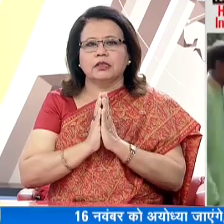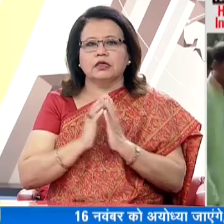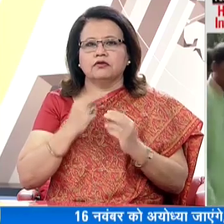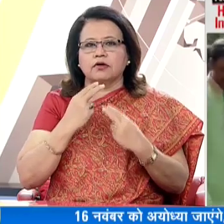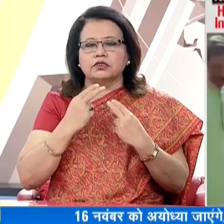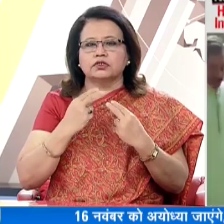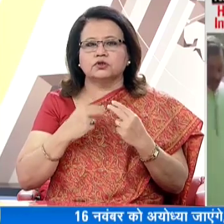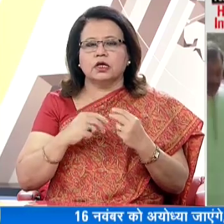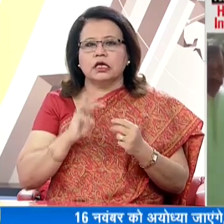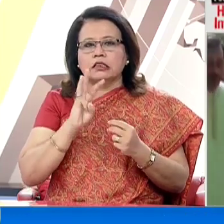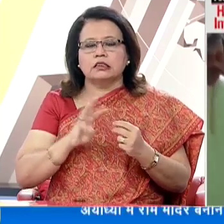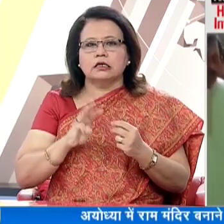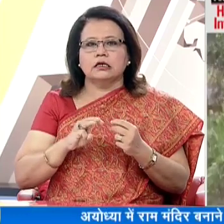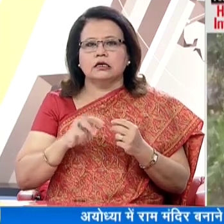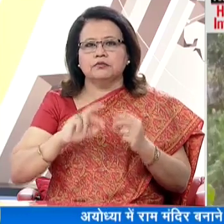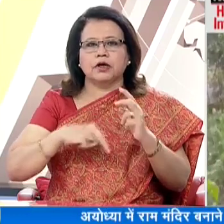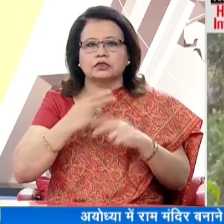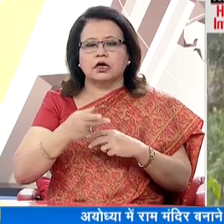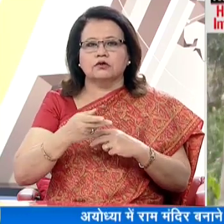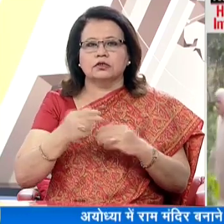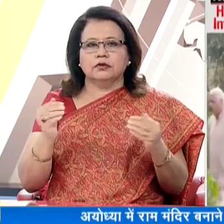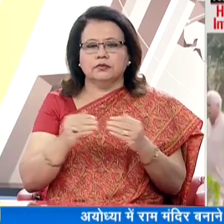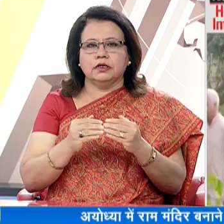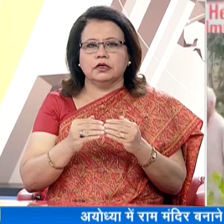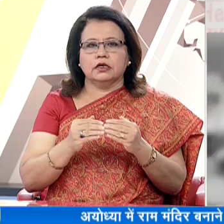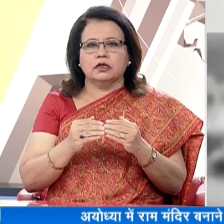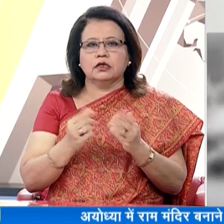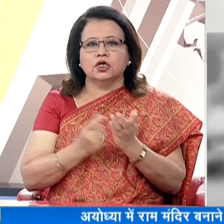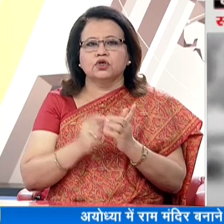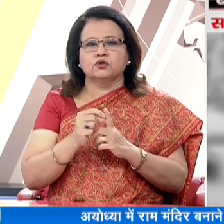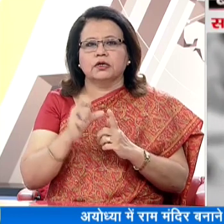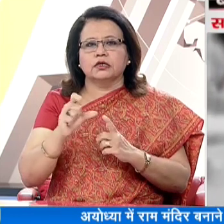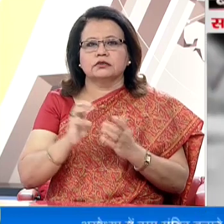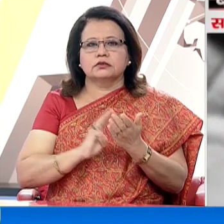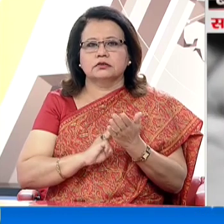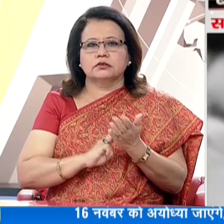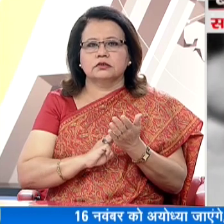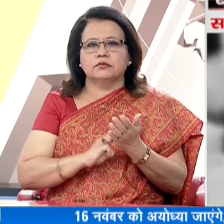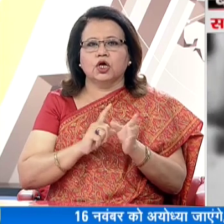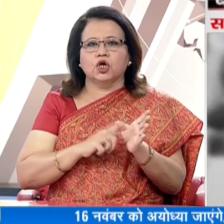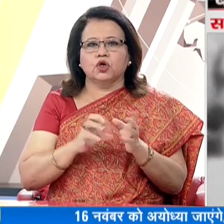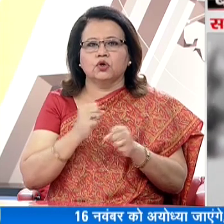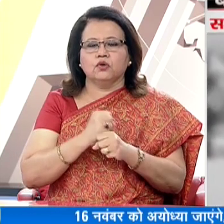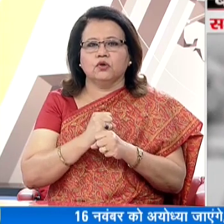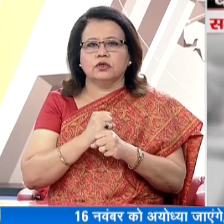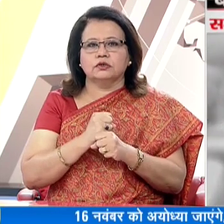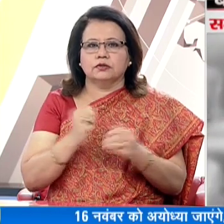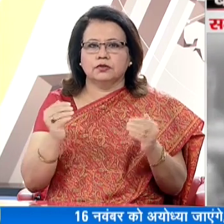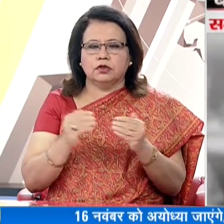जुड़े तीन पक्षकारों से भी मिलेंगे रविशंकर। यूपी के सीएम योगी आदित्यनाथ से भी उनकी मुलाकात